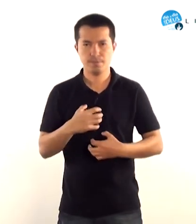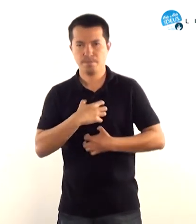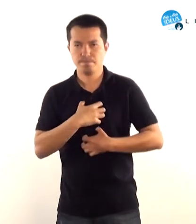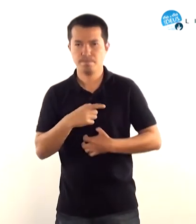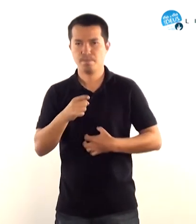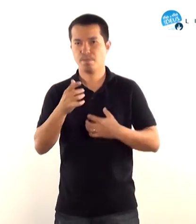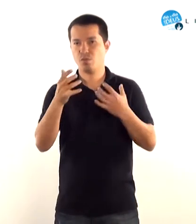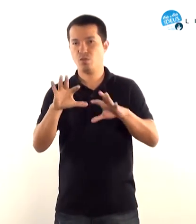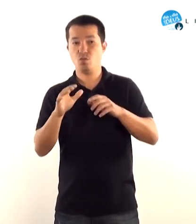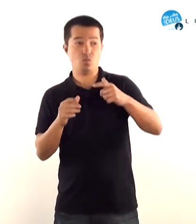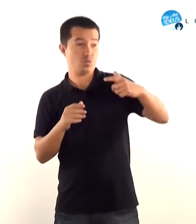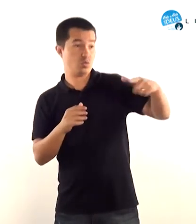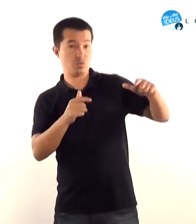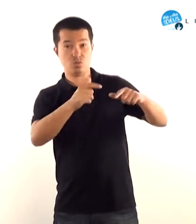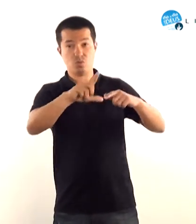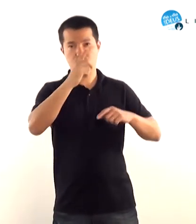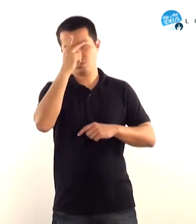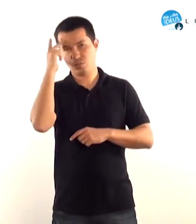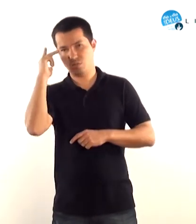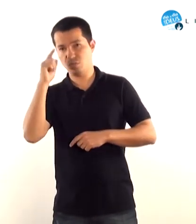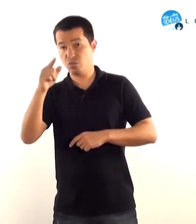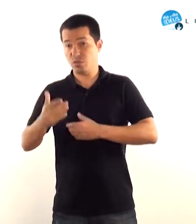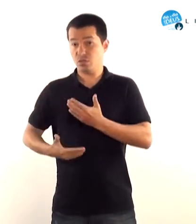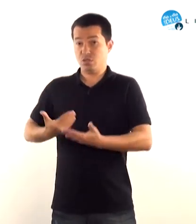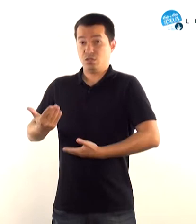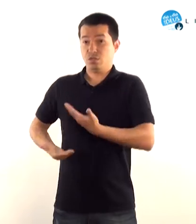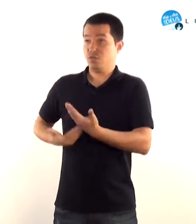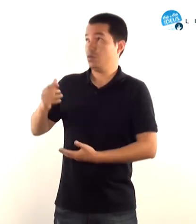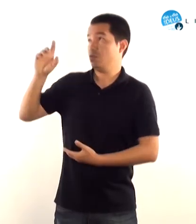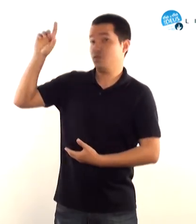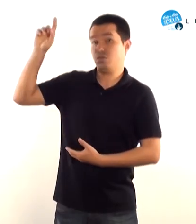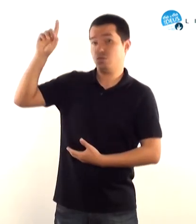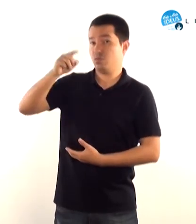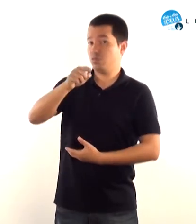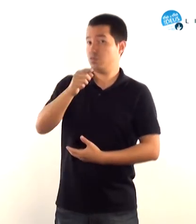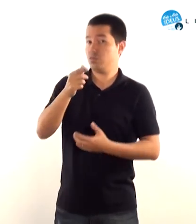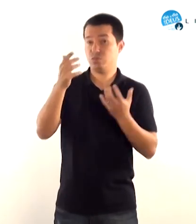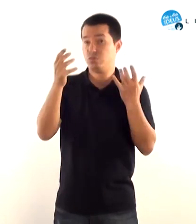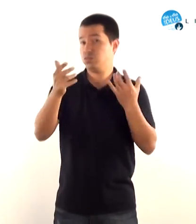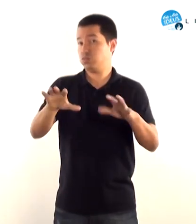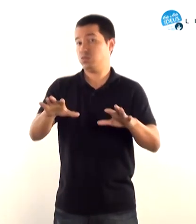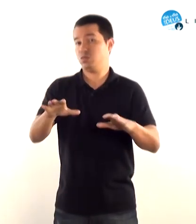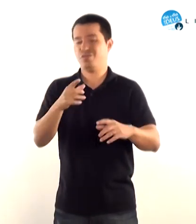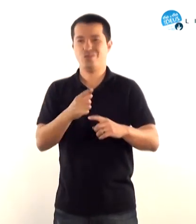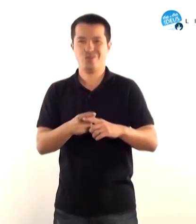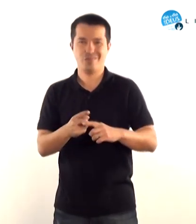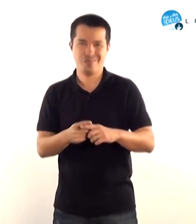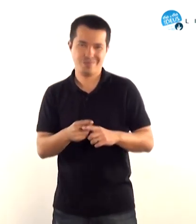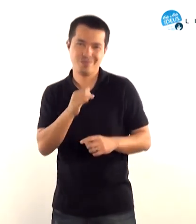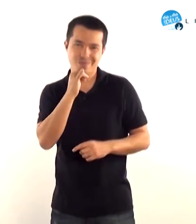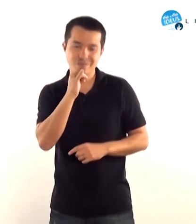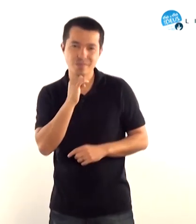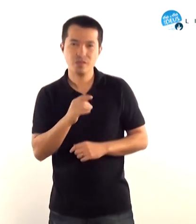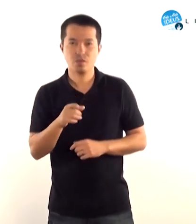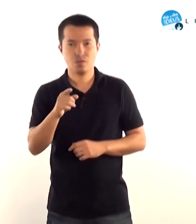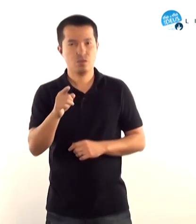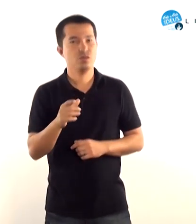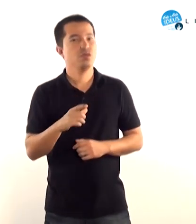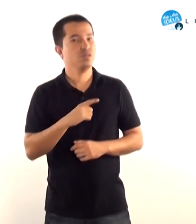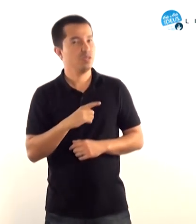enraizados em você que algumas vezes você nem quer que as pessoas saibam que você serve ao Senhor.